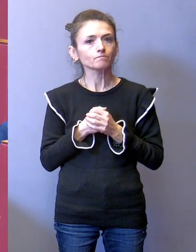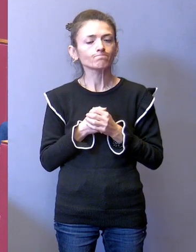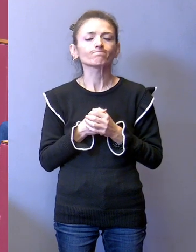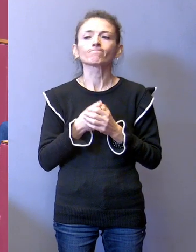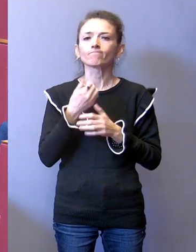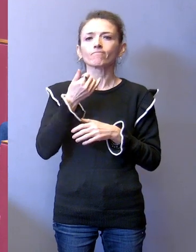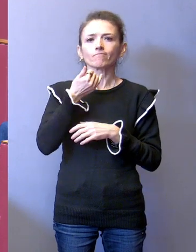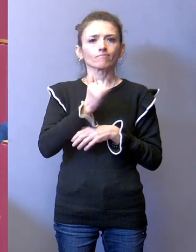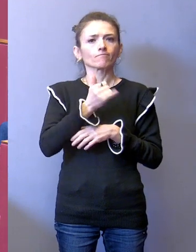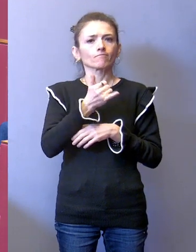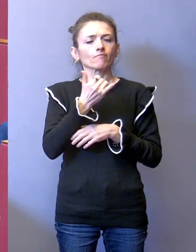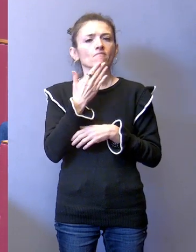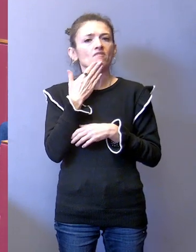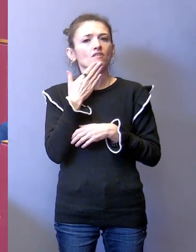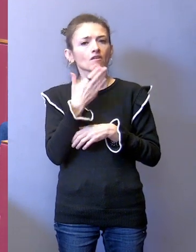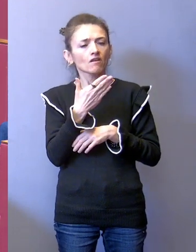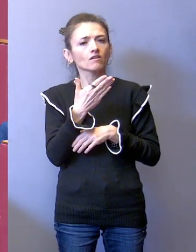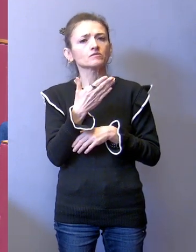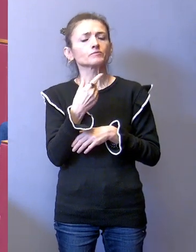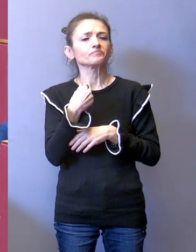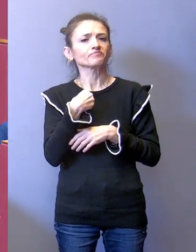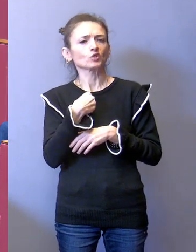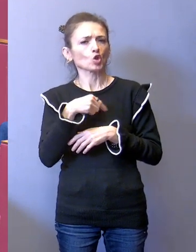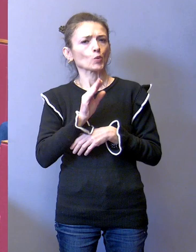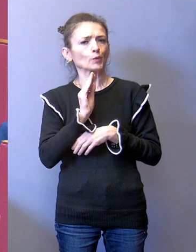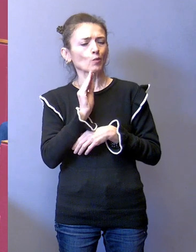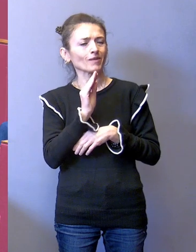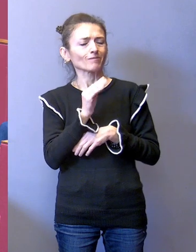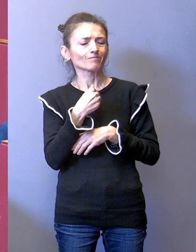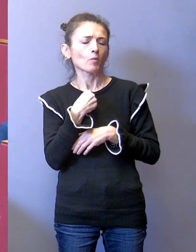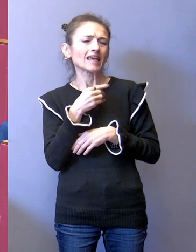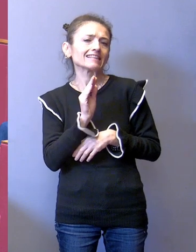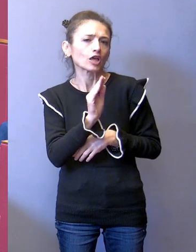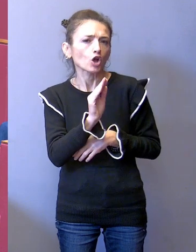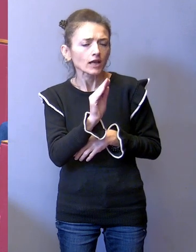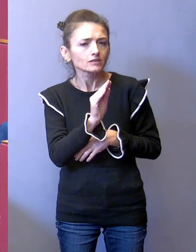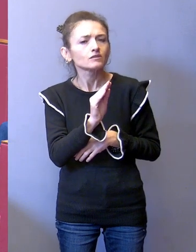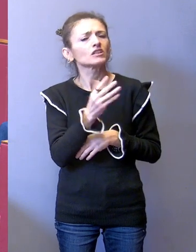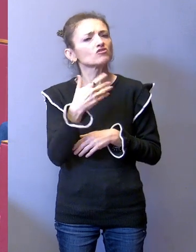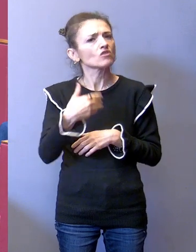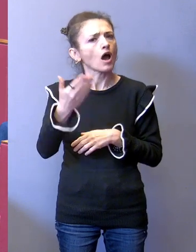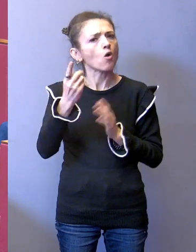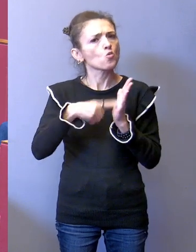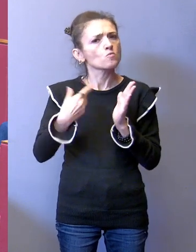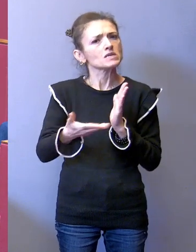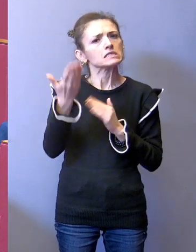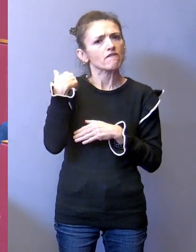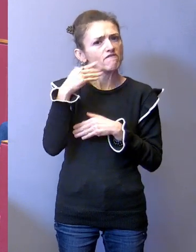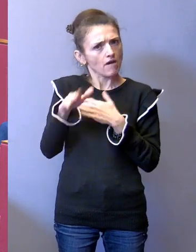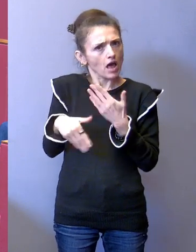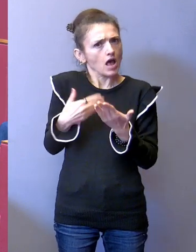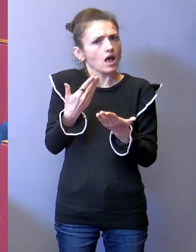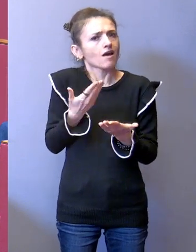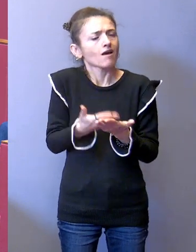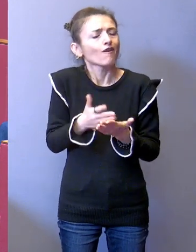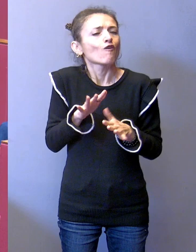Sì grazie Questa mia terrazza era interrogazione esclusiva stata presentata circa un mese fa Quindi risente magari